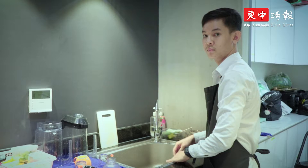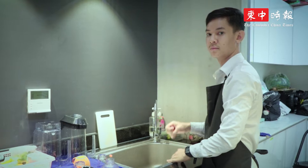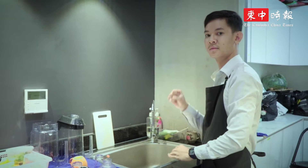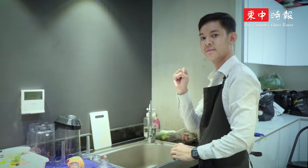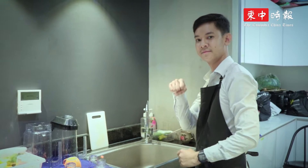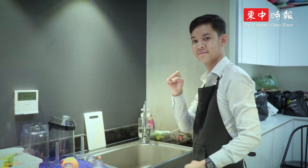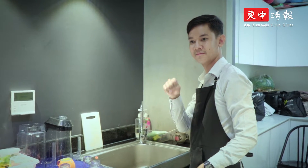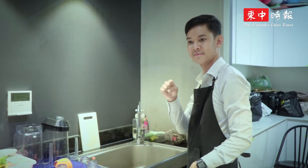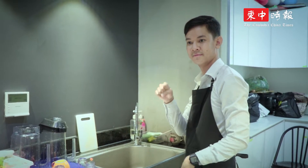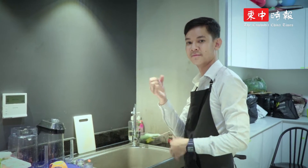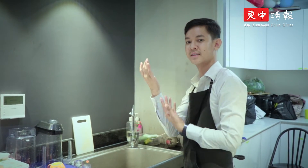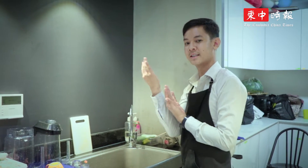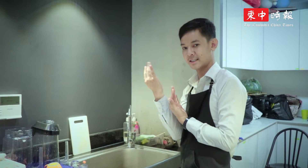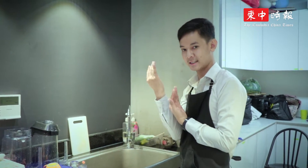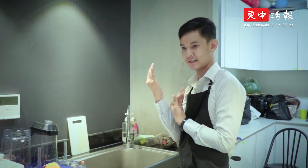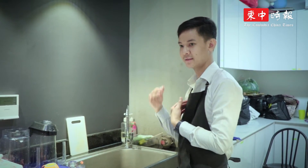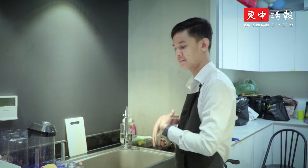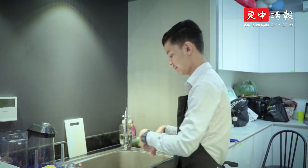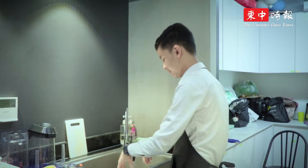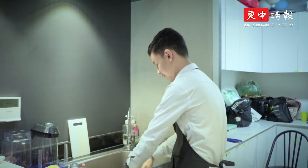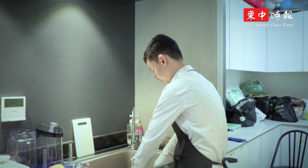心，也不觉得自卑了。